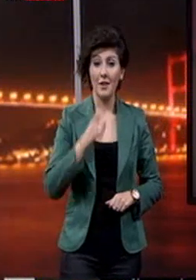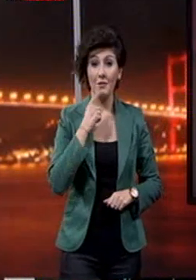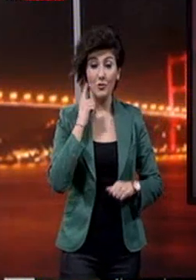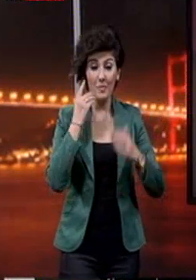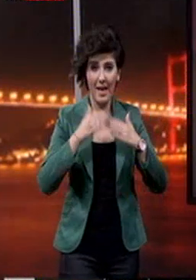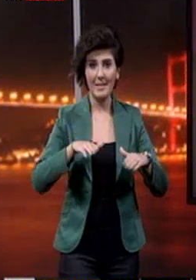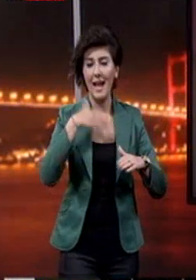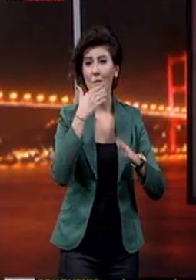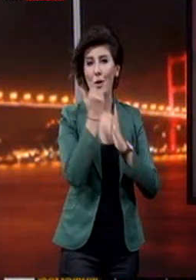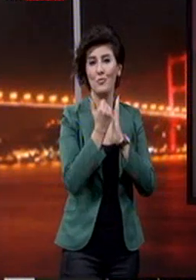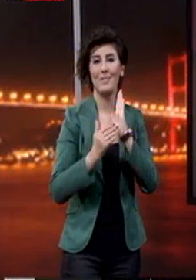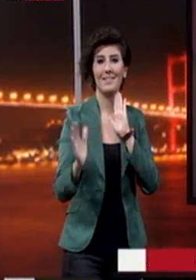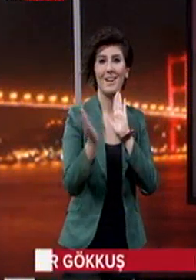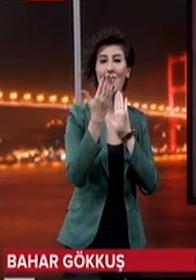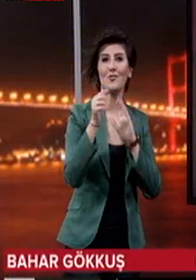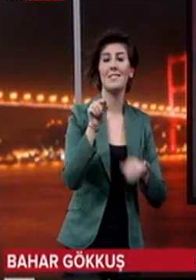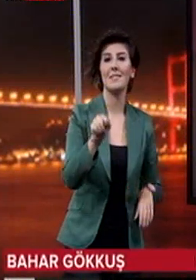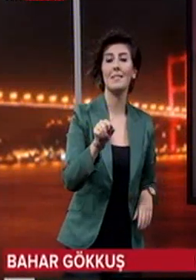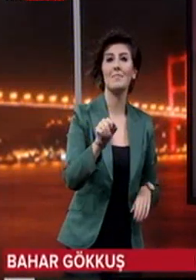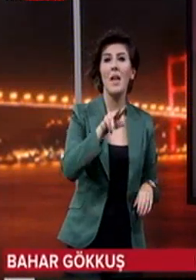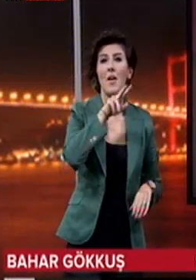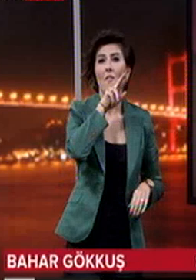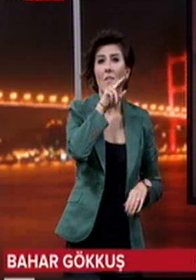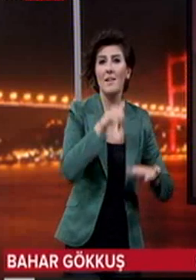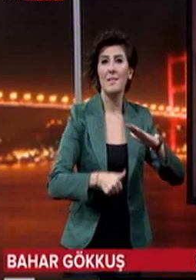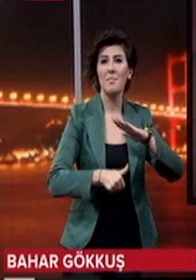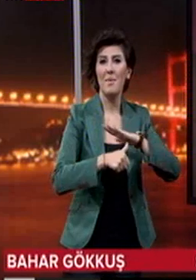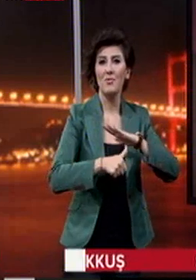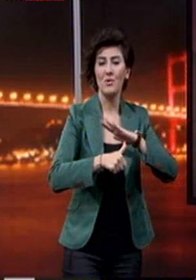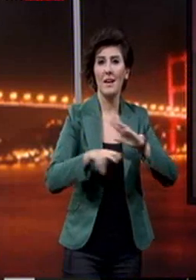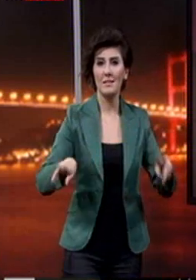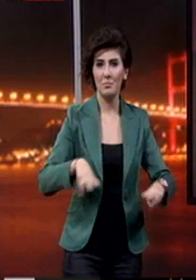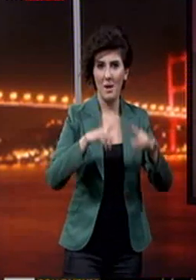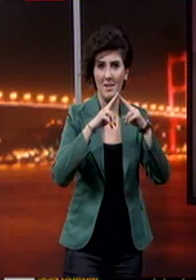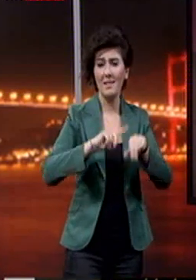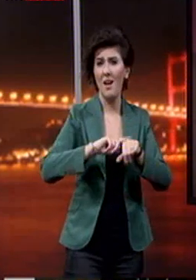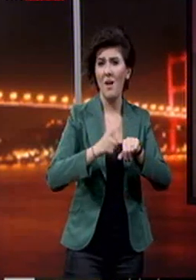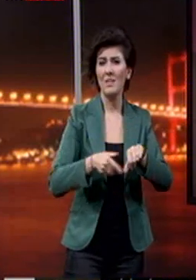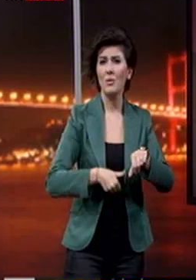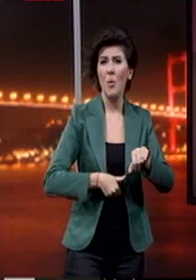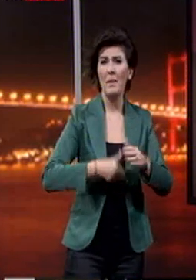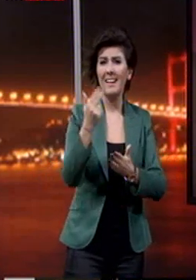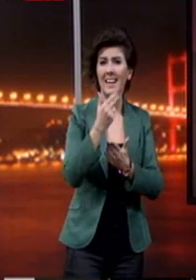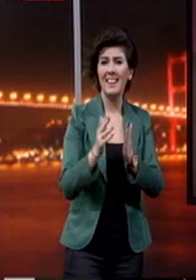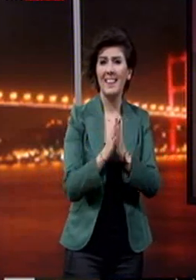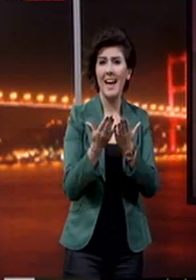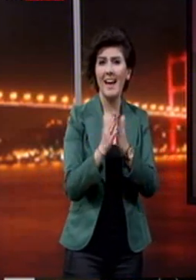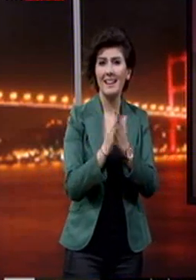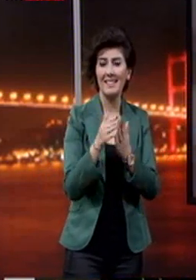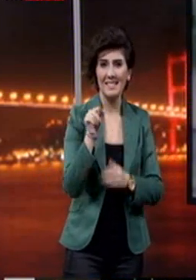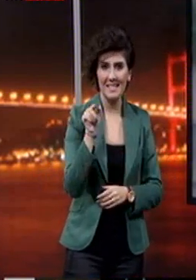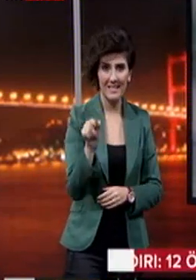İşitme Engelliler Haber Bülteni ile karşınızdayız. Fransa'nın başkenti Paris'te haftalık mizah dergisi